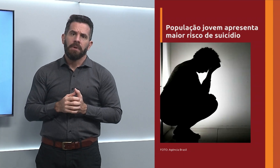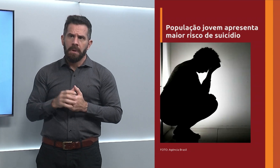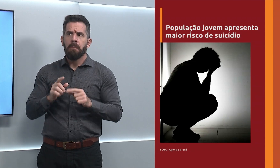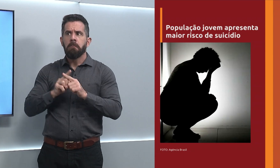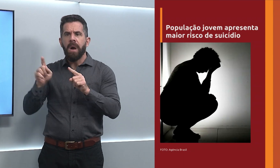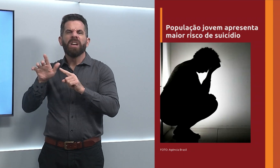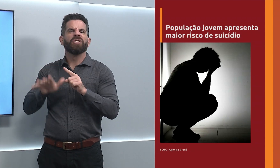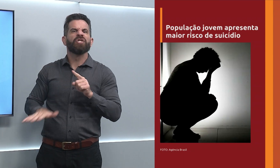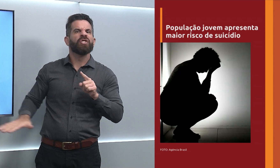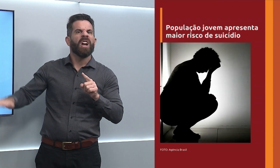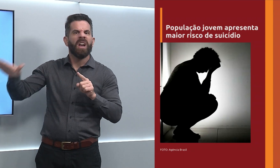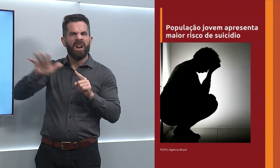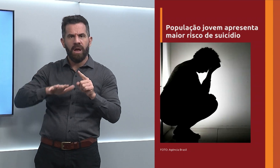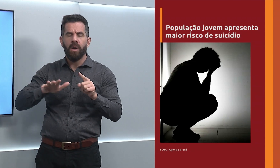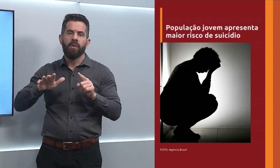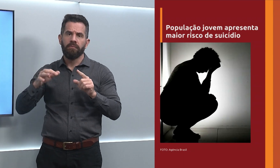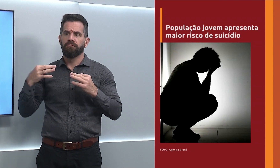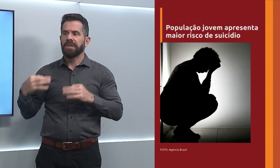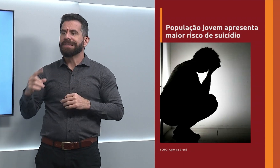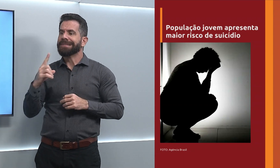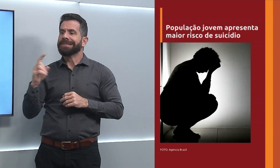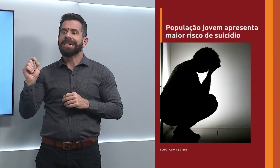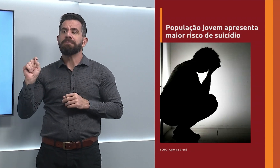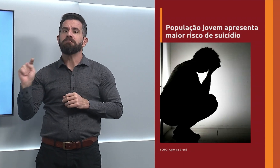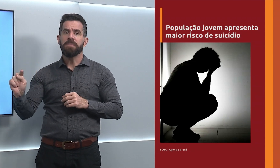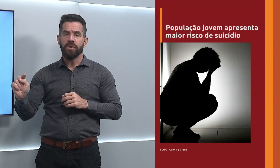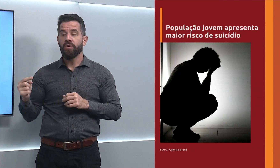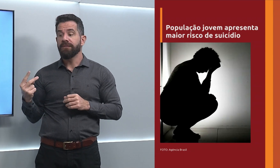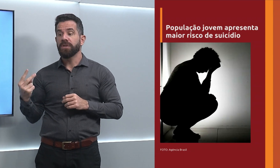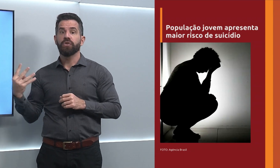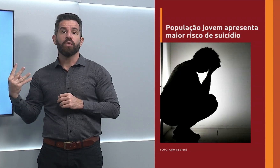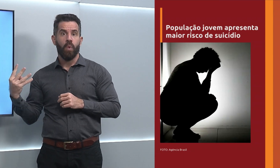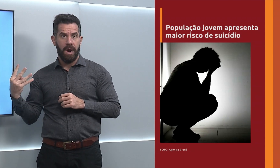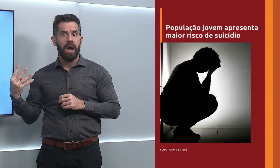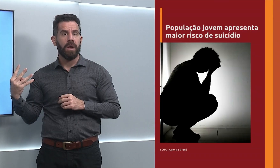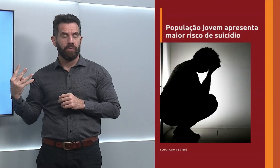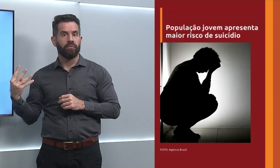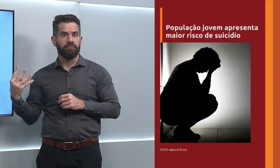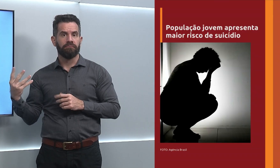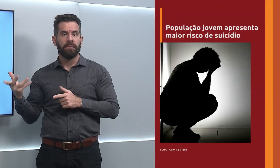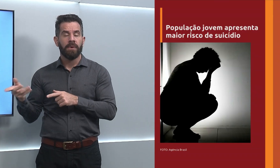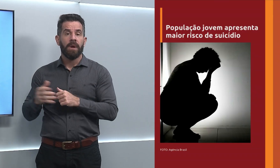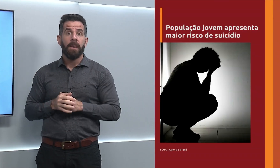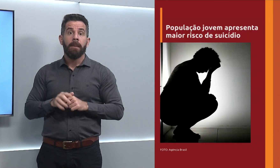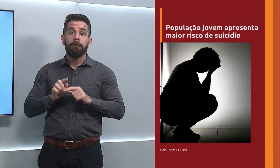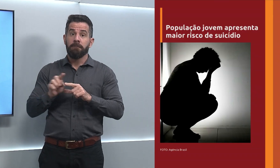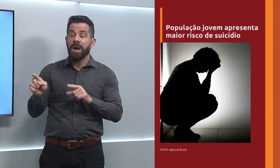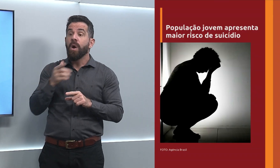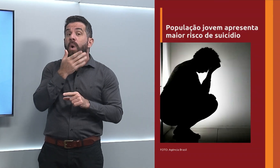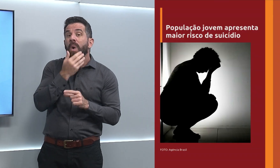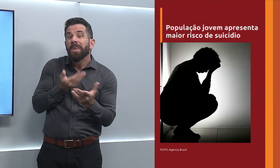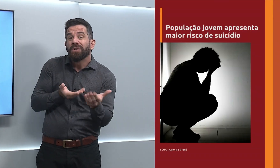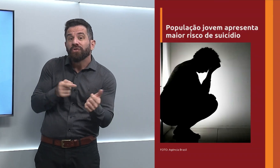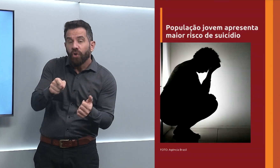cada 100.000 habitantes. Entre os homens jovens, o risco de suicídio sobe